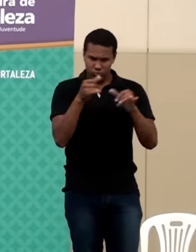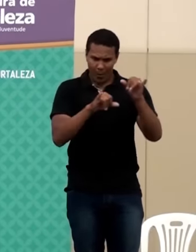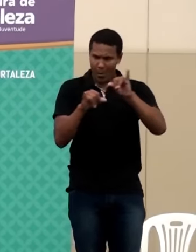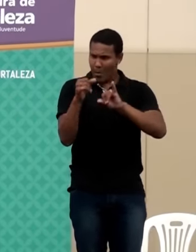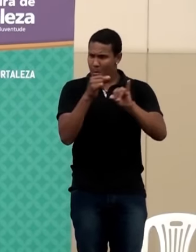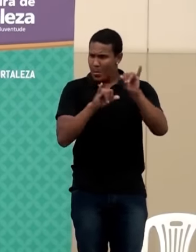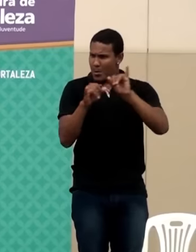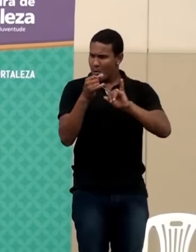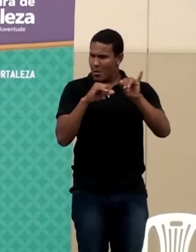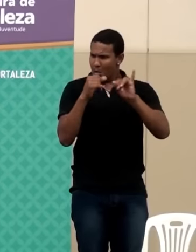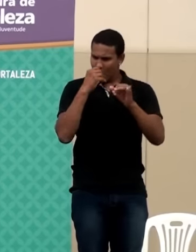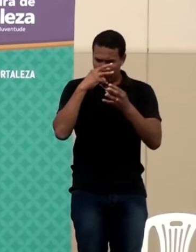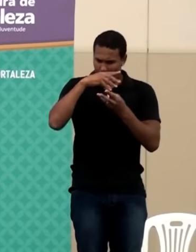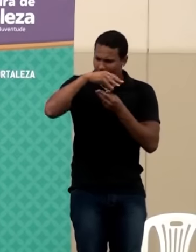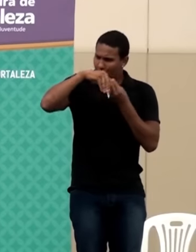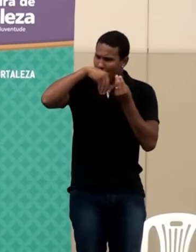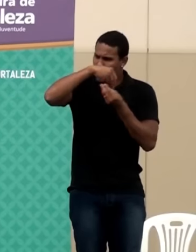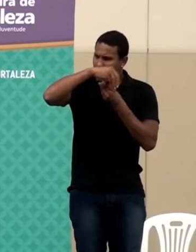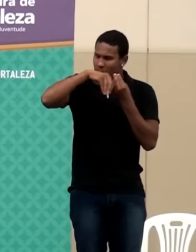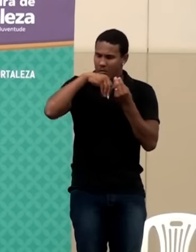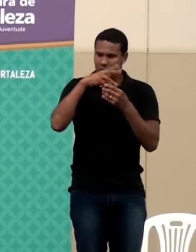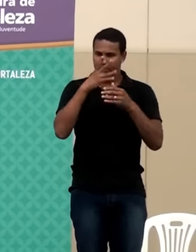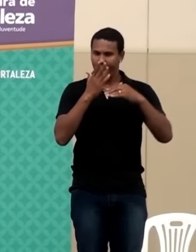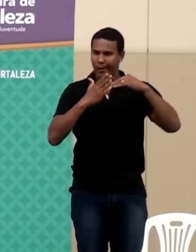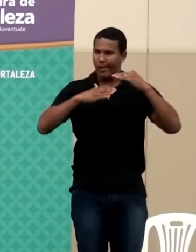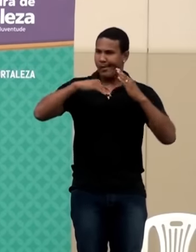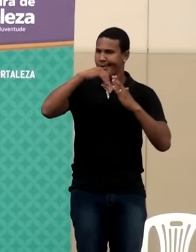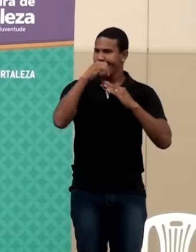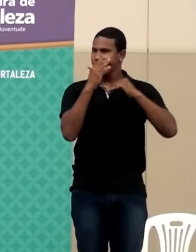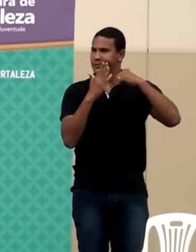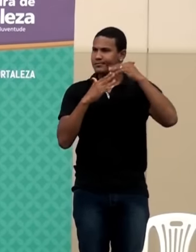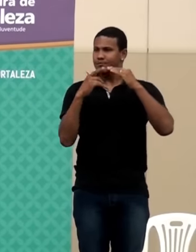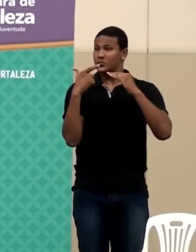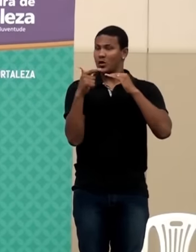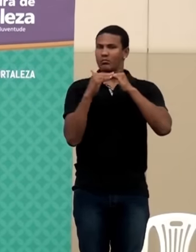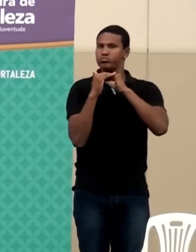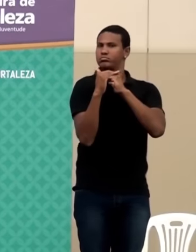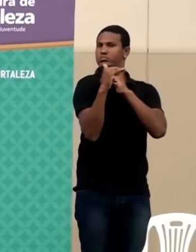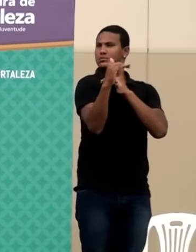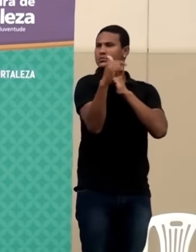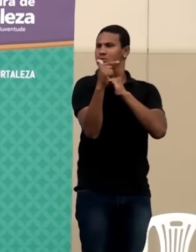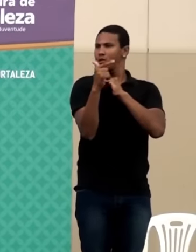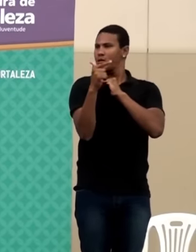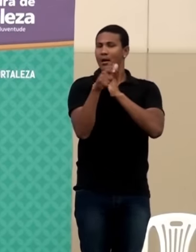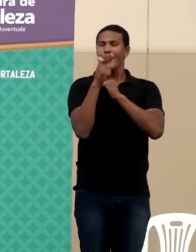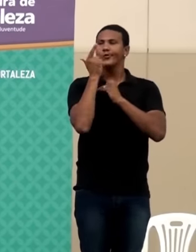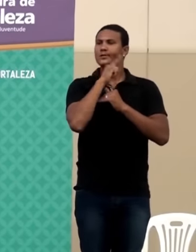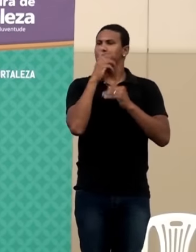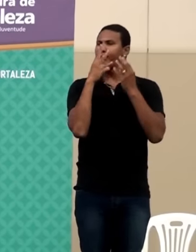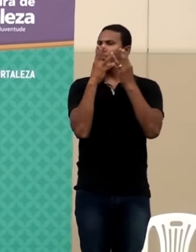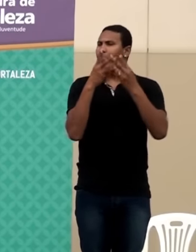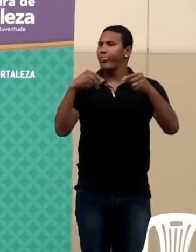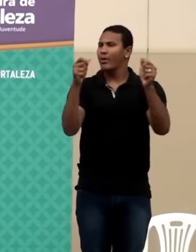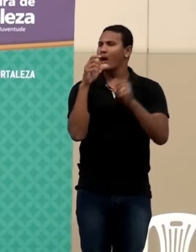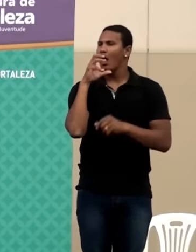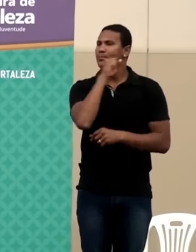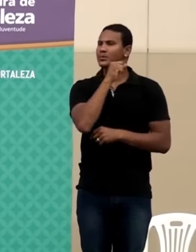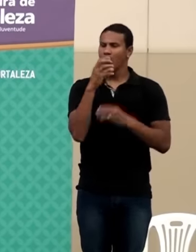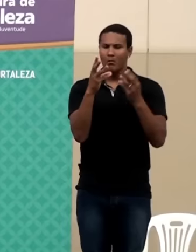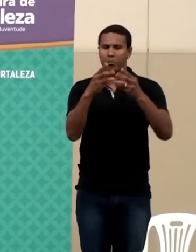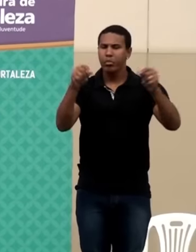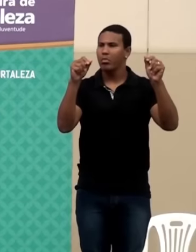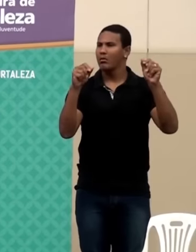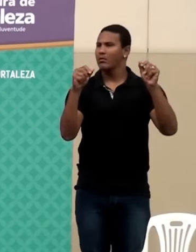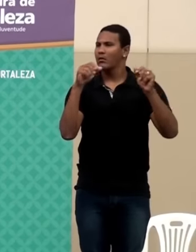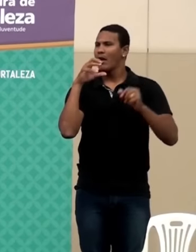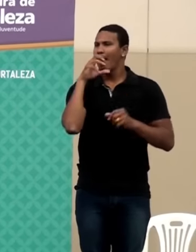CO2, H2O e CO2. Ele tem uma tendência maior a se decompor do que se ionizar. Se ele se decompõe mais